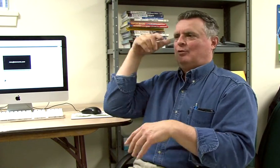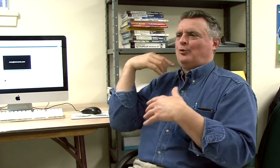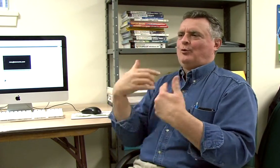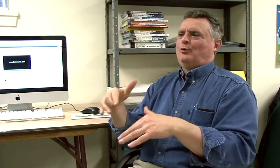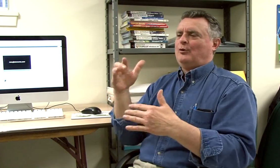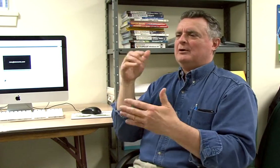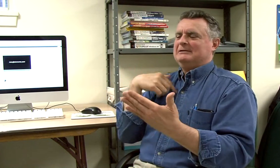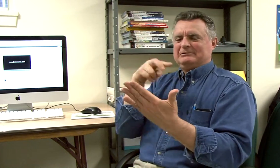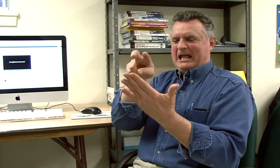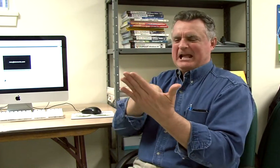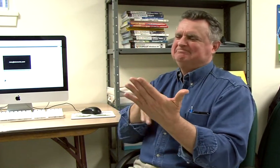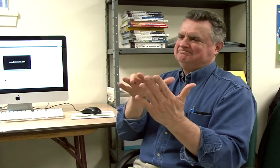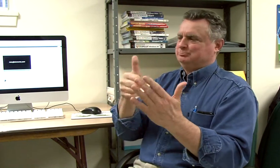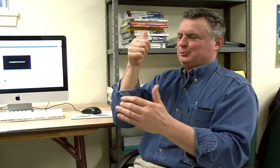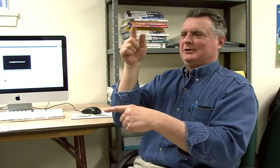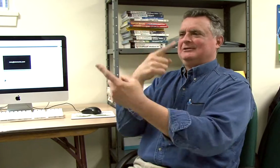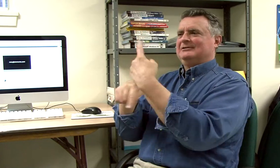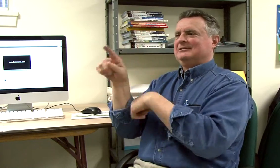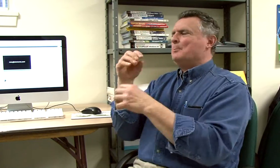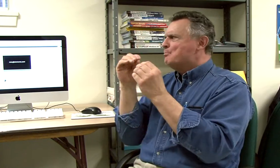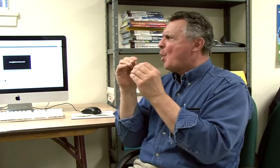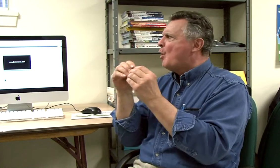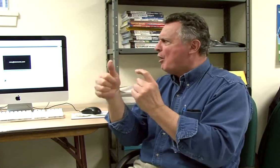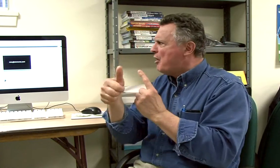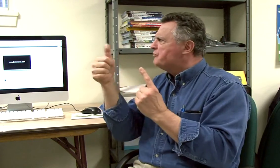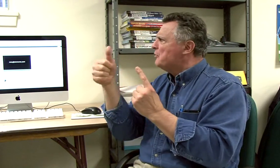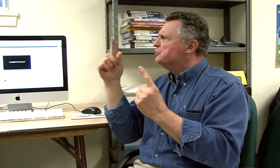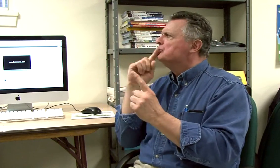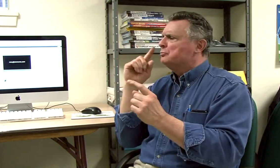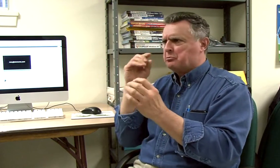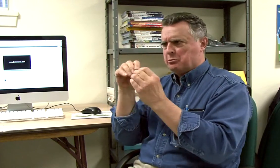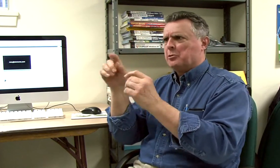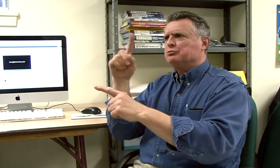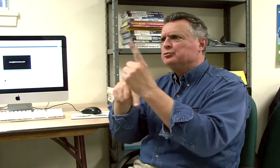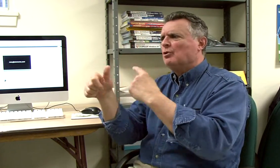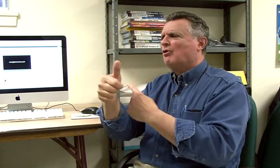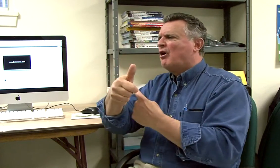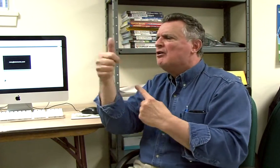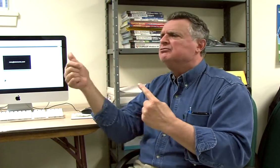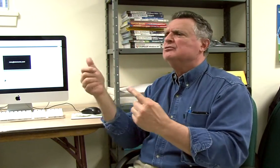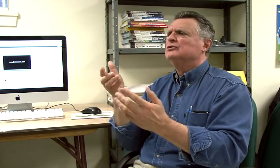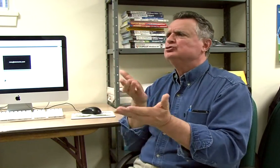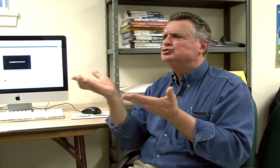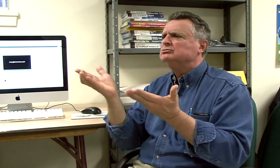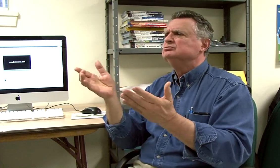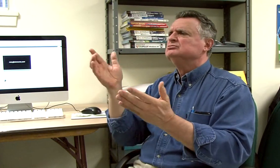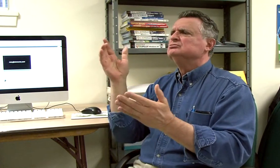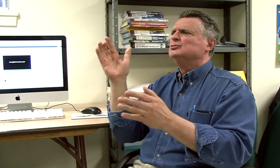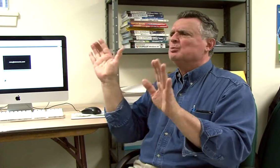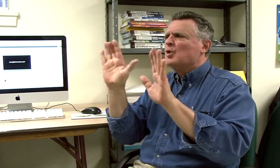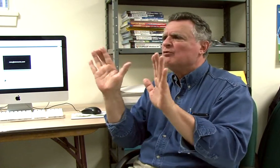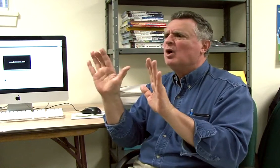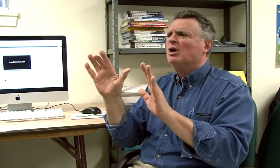online, services, movies, travels. It helps me to stay informed. I'm very pleased.